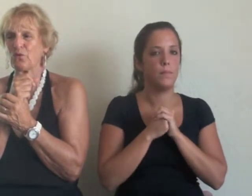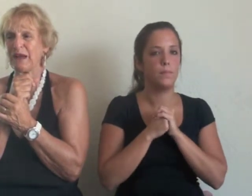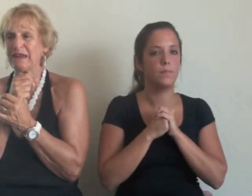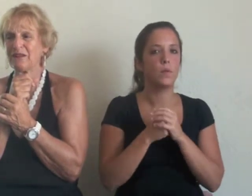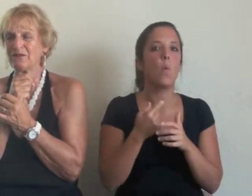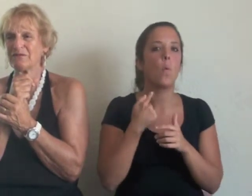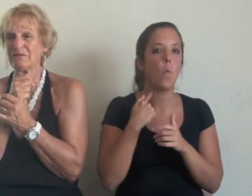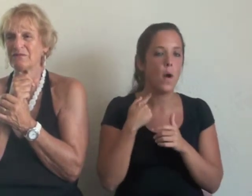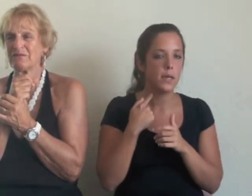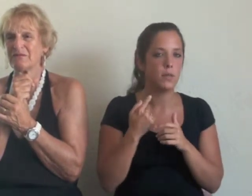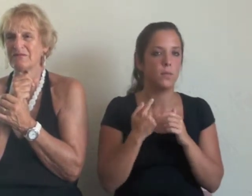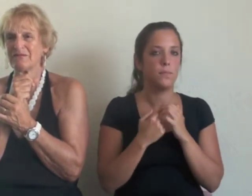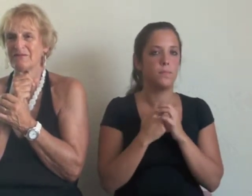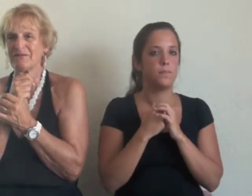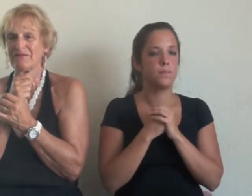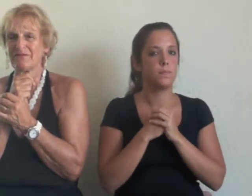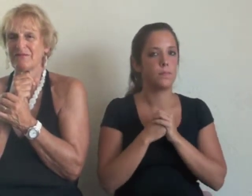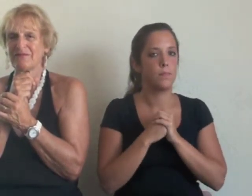tu cuello